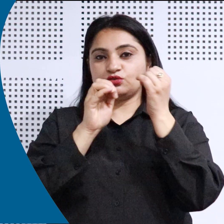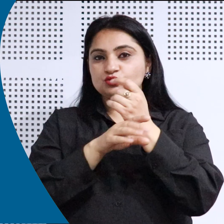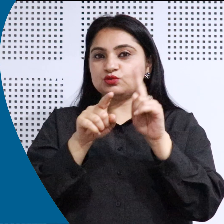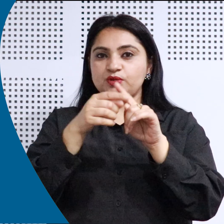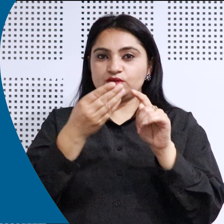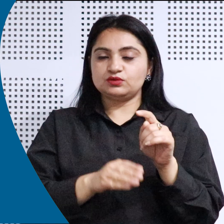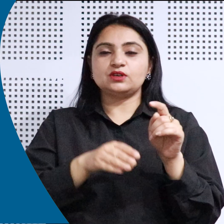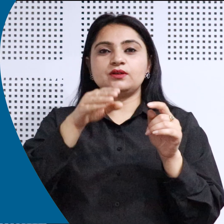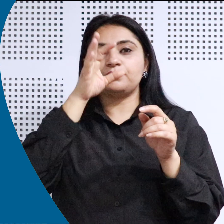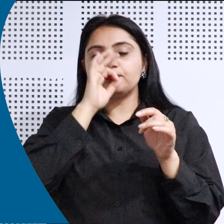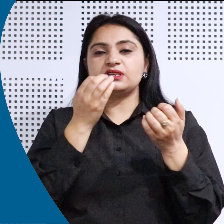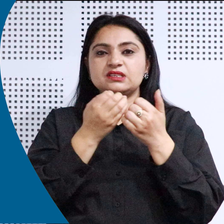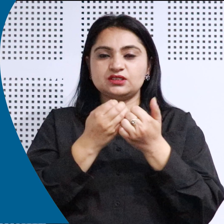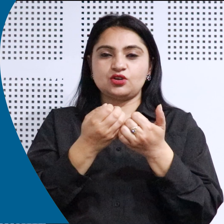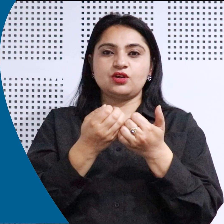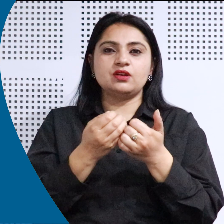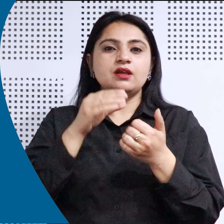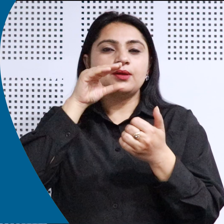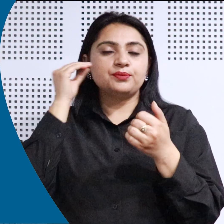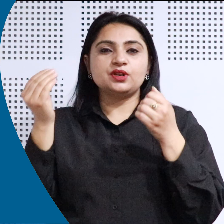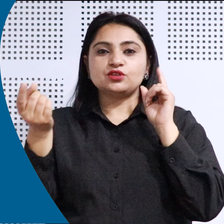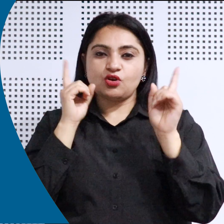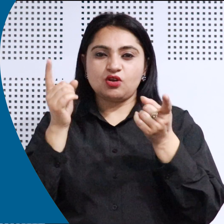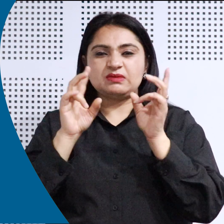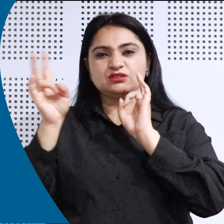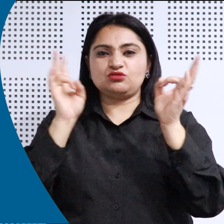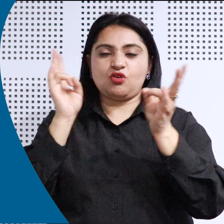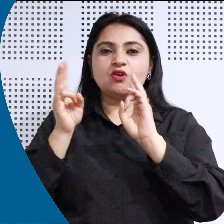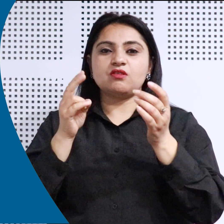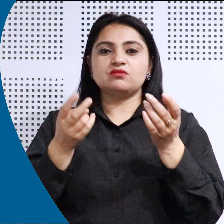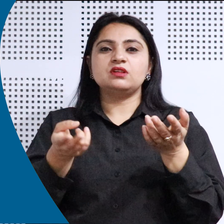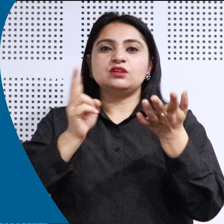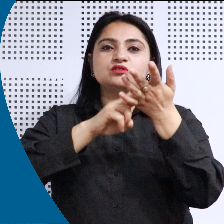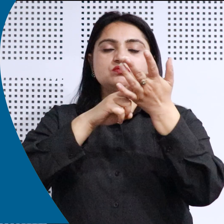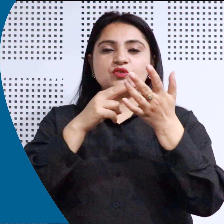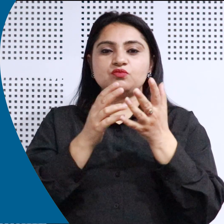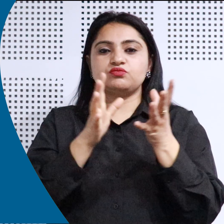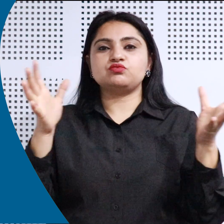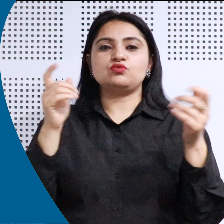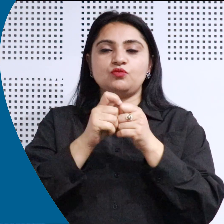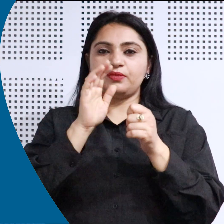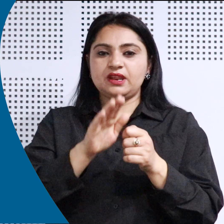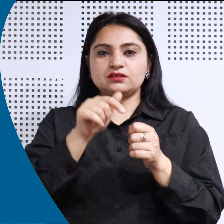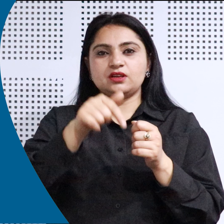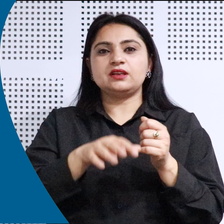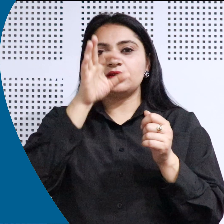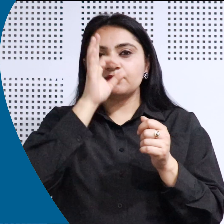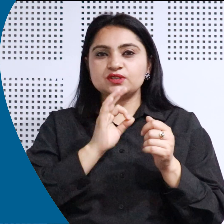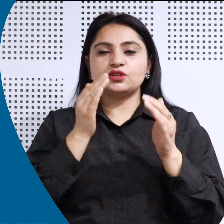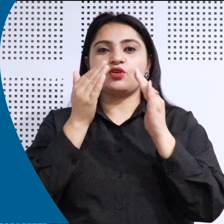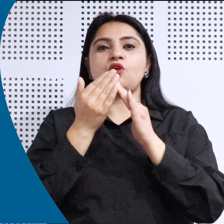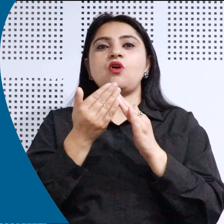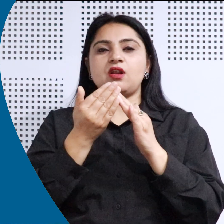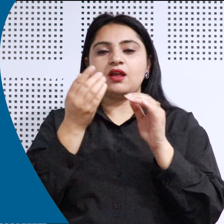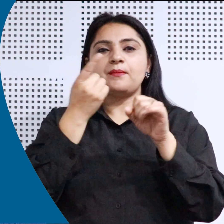वृहतनगर नगरपालिकामा शहरीकरण बढ्दो क्रममा रहेको हुनाले घरवाल करलाई चाहिँ अहिले हामीले विशेष चाहिँ अभियानका रूपमा सञ्चालन गरेका